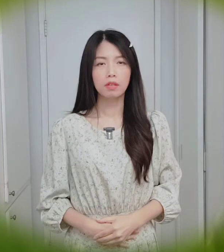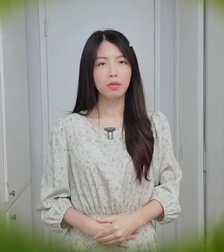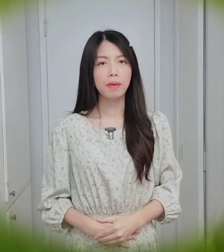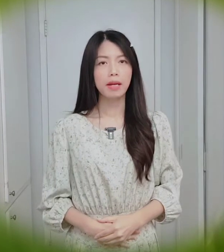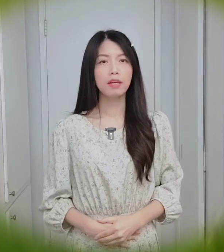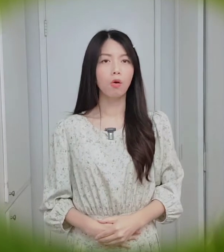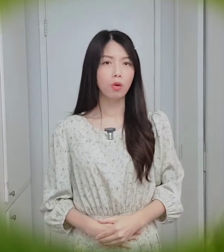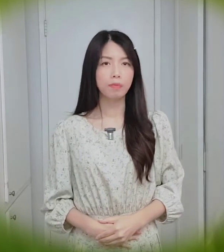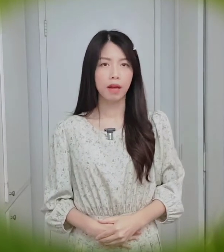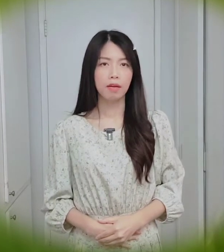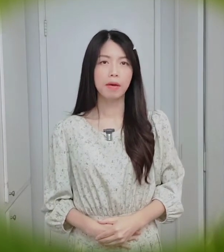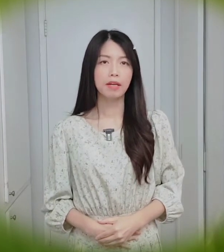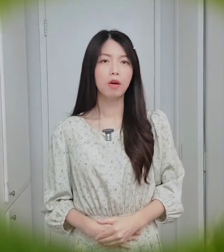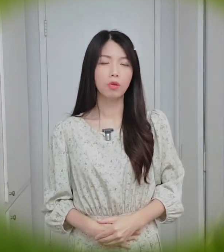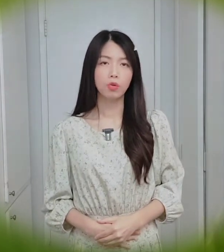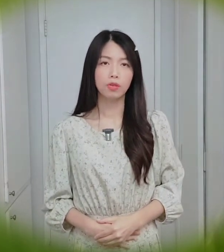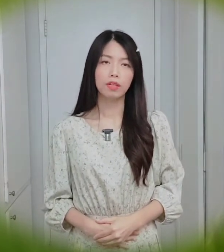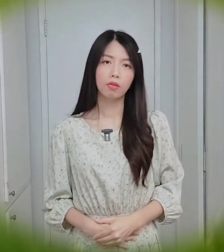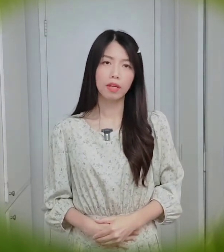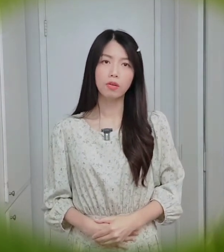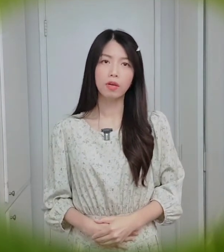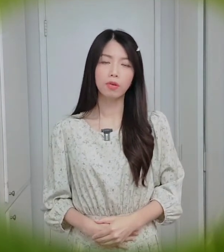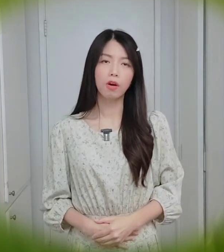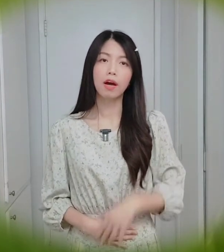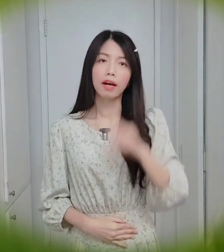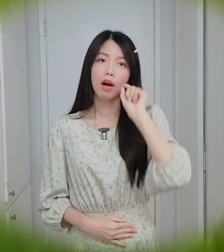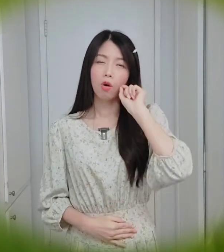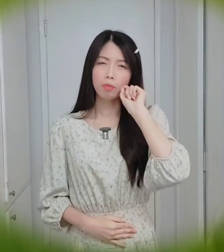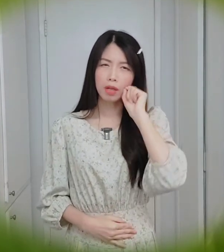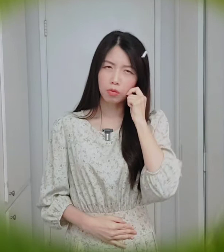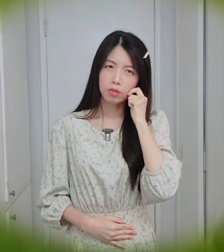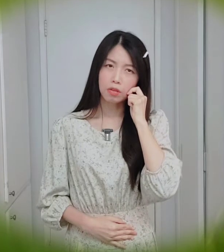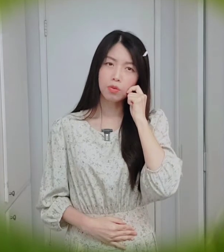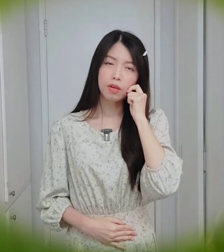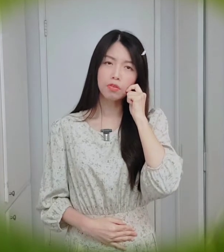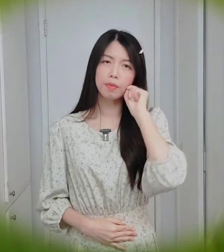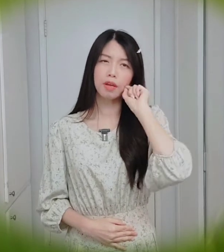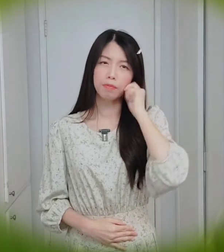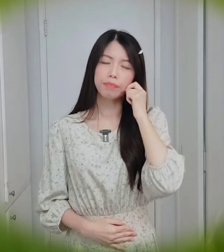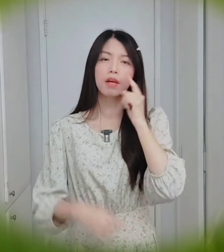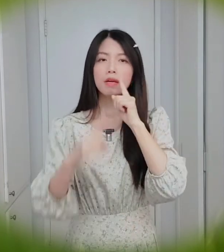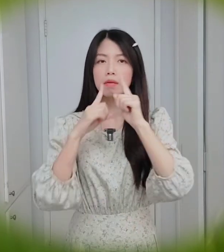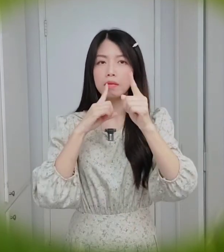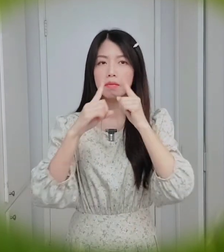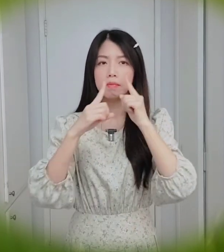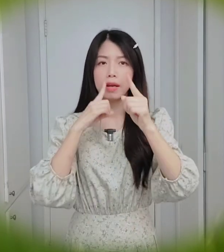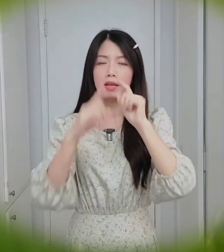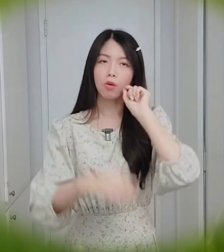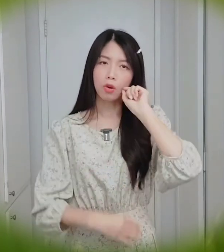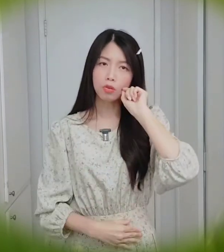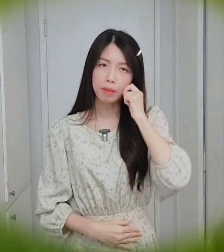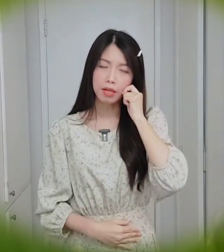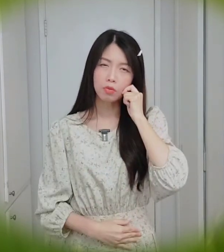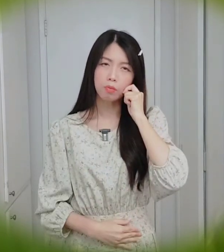여기서는 저는 말하기 어렵다, 말하기 어려운 이렇게 해석을 했고요. 아까 어렵다라고 하는 뜻의 수어를 해주시면 돼요.